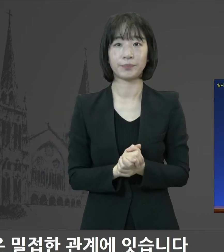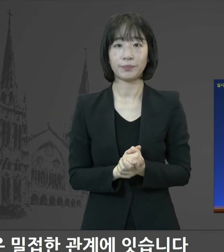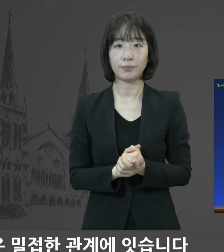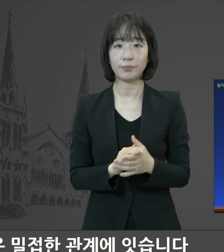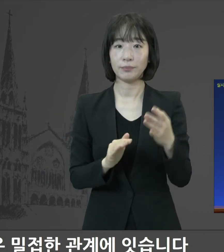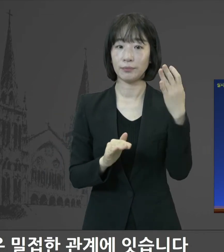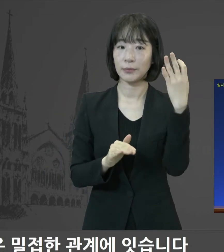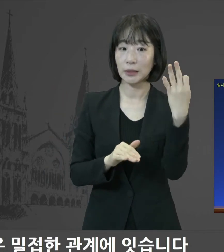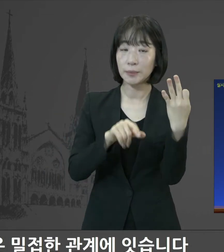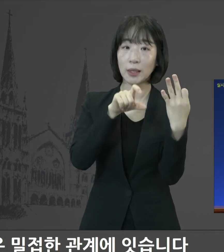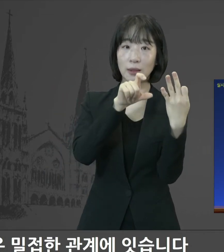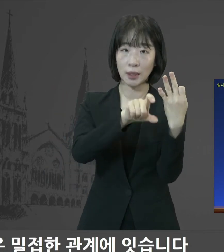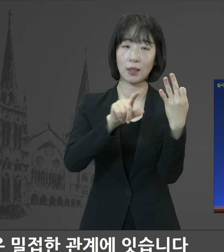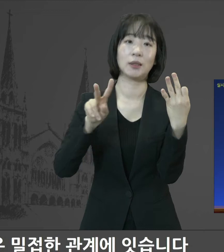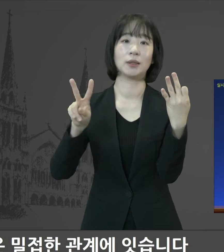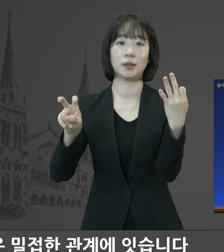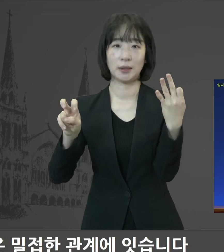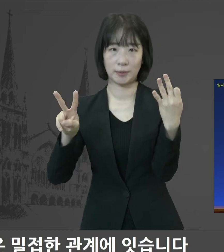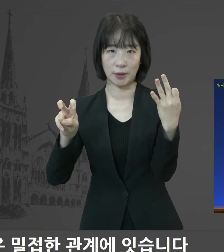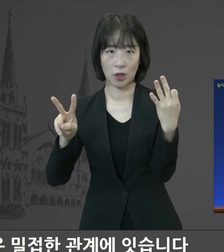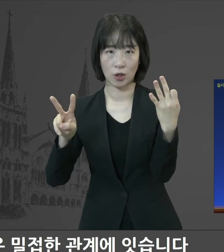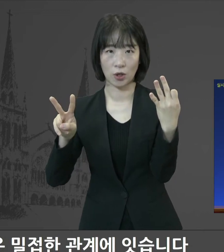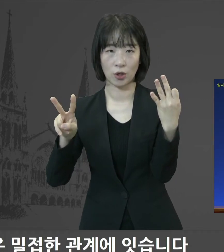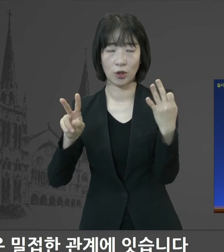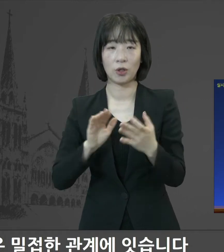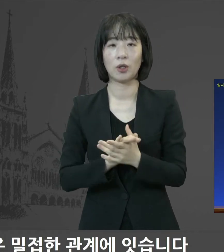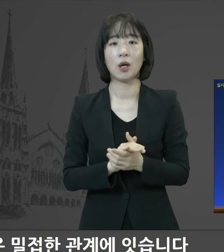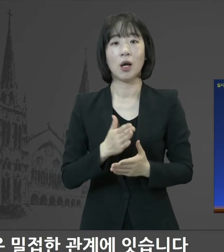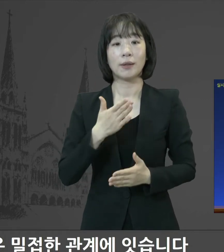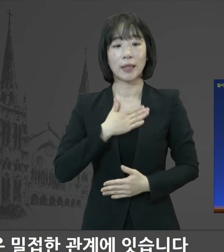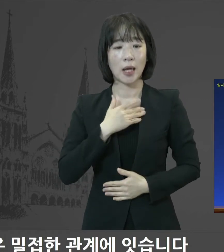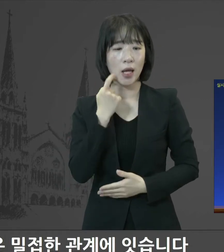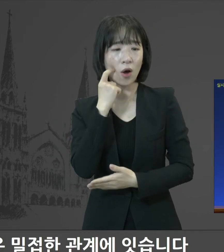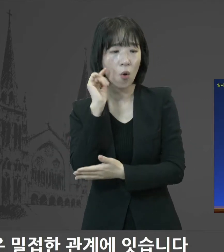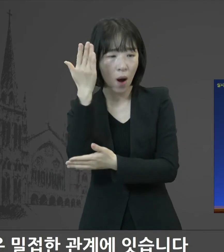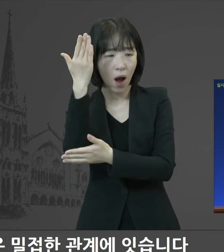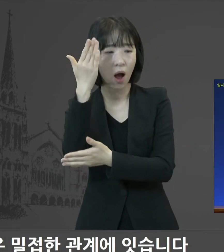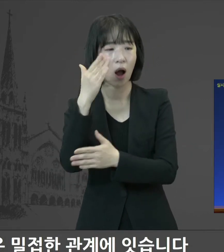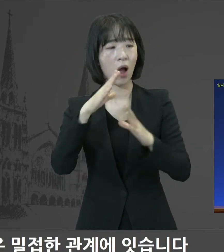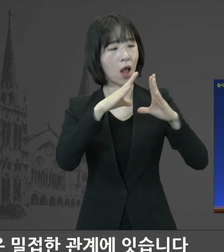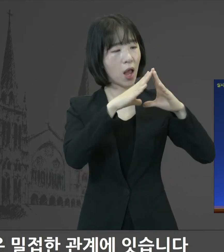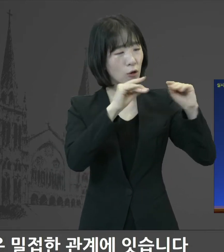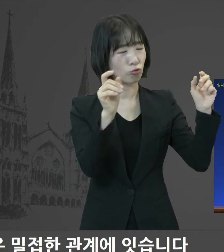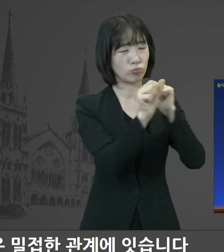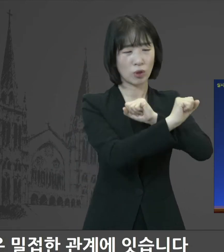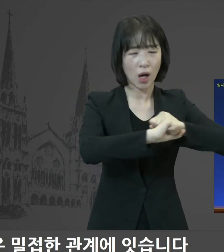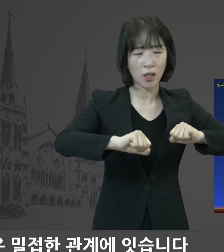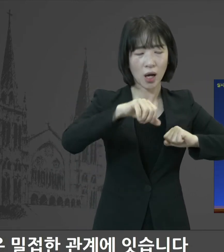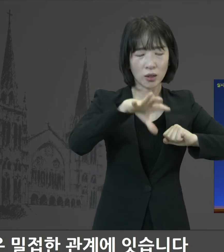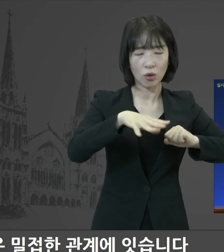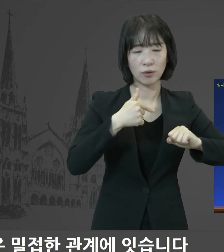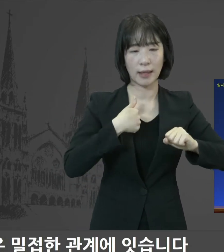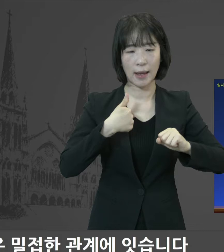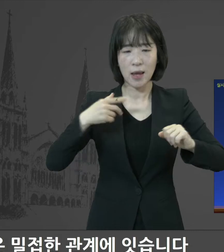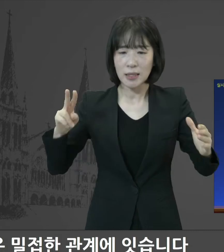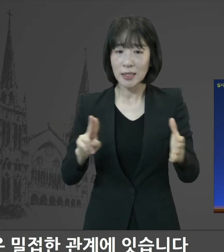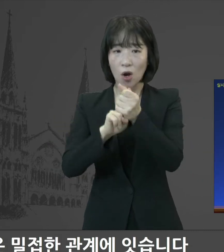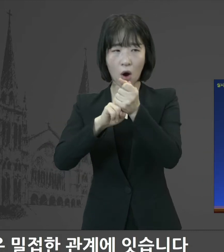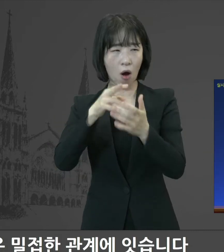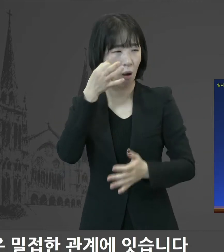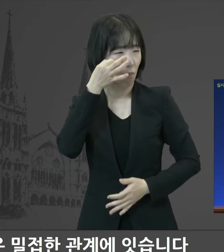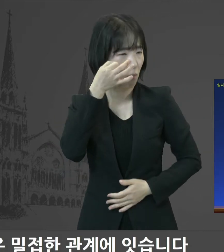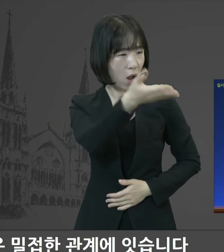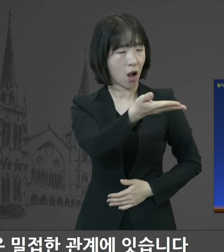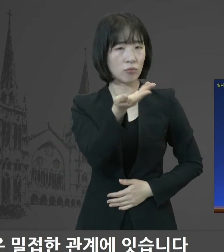14장 22절 제가 읽어드립니다. 내 영광과 애굽과 광야에서 행한 내 기적을 보고도 이같이